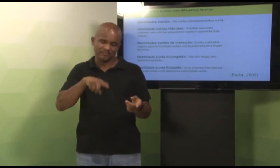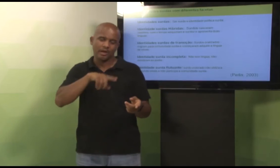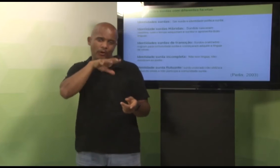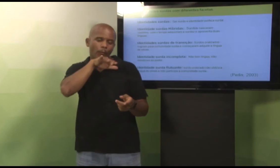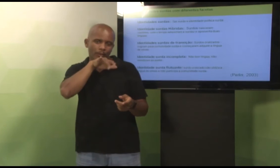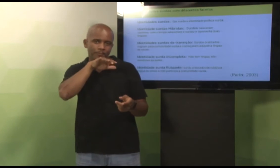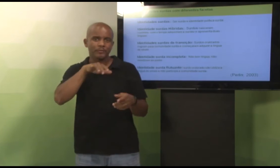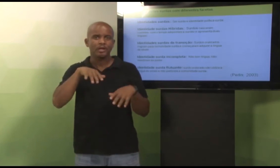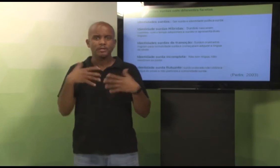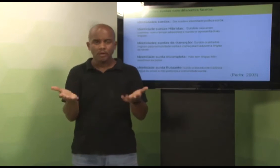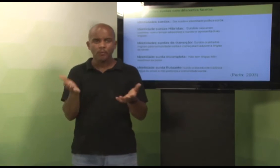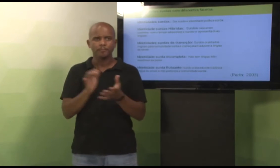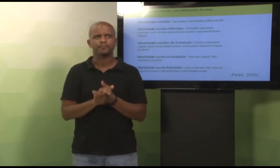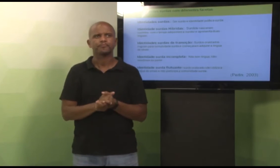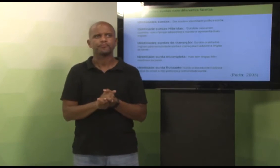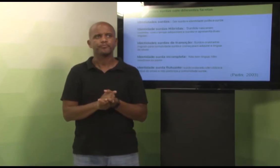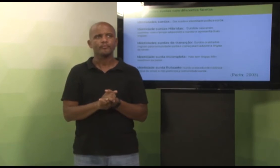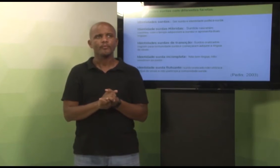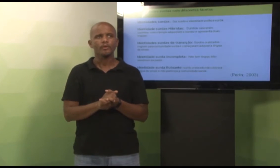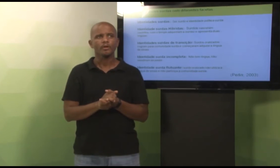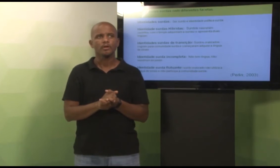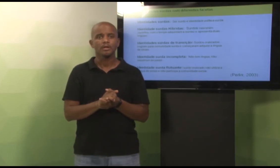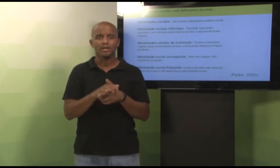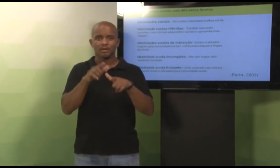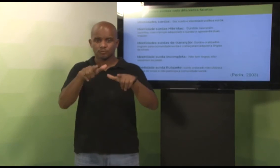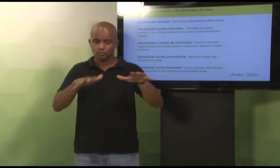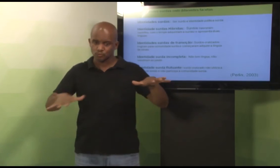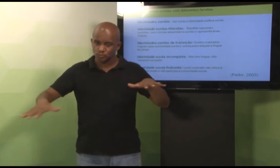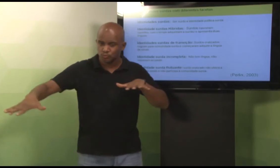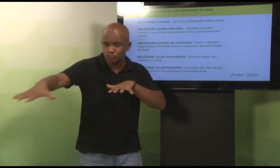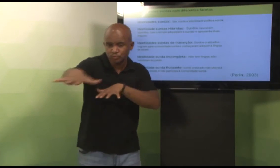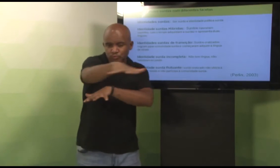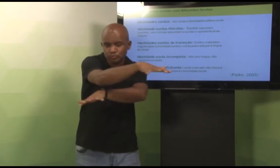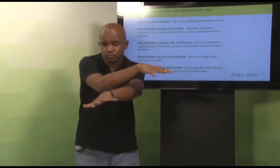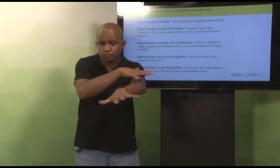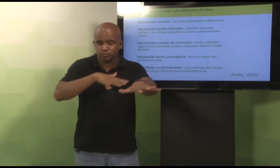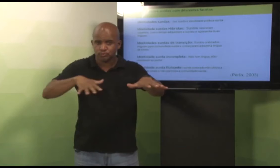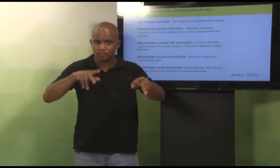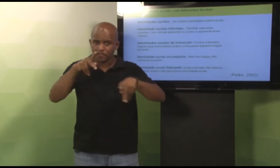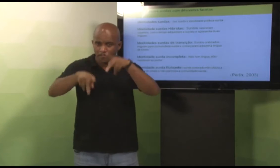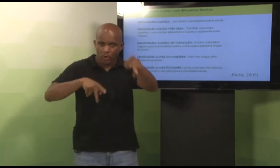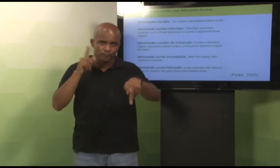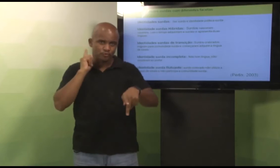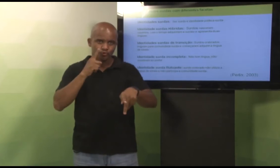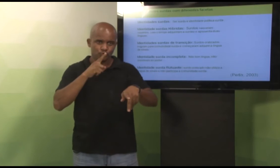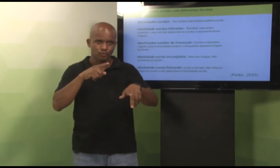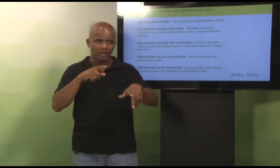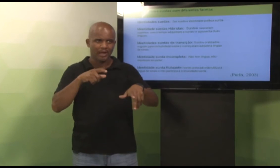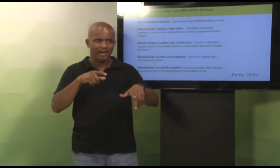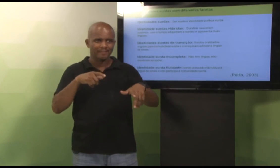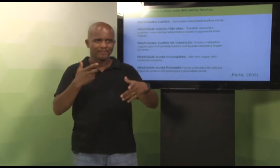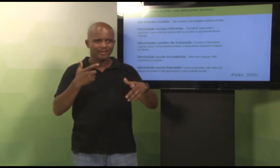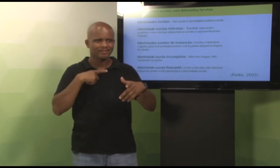intérprete e conversa por meio da língua oral. Então,